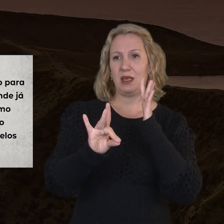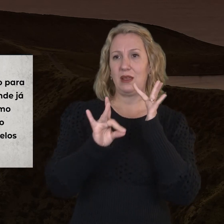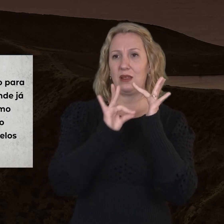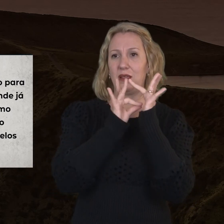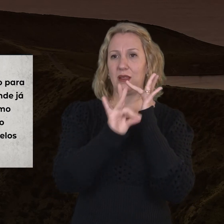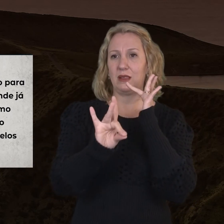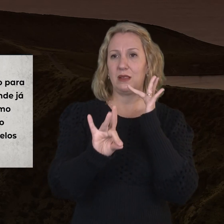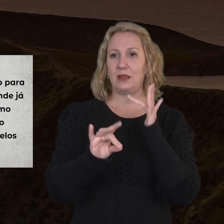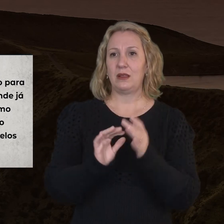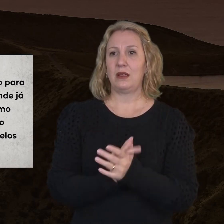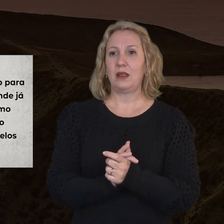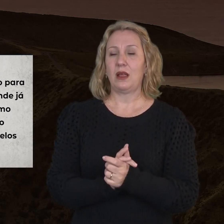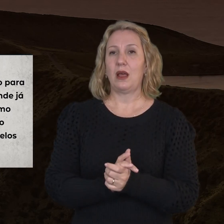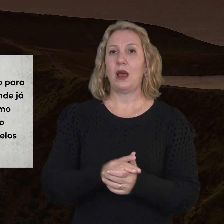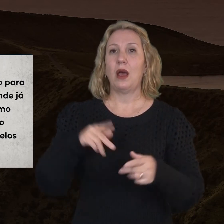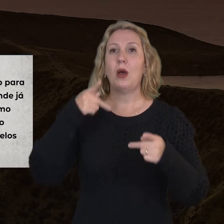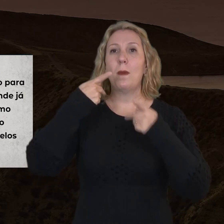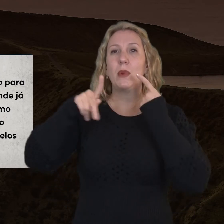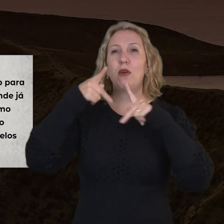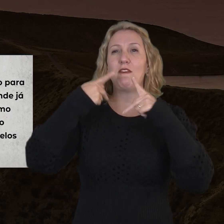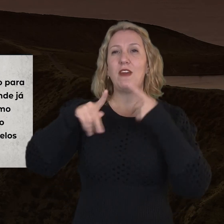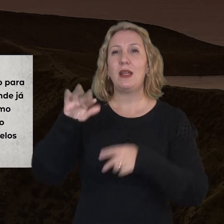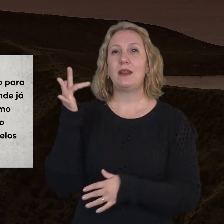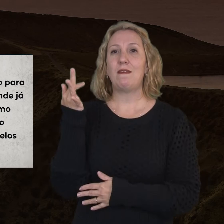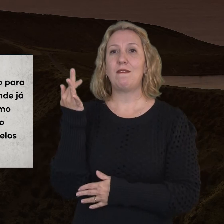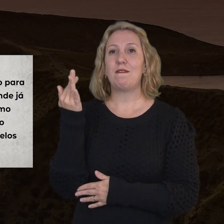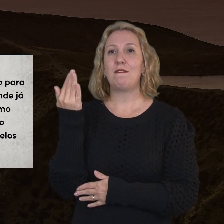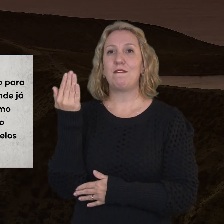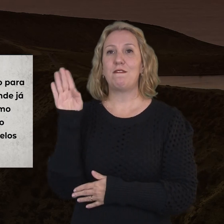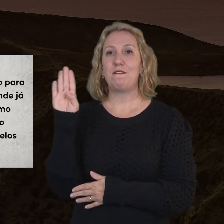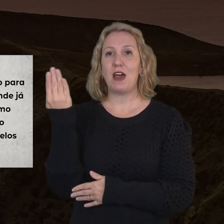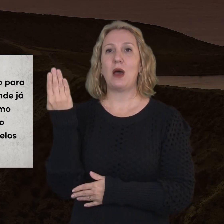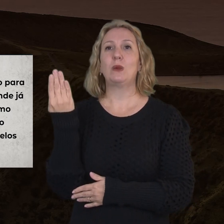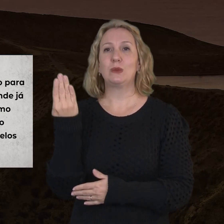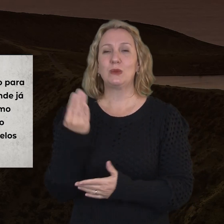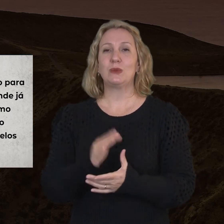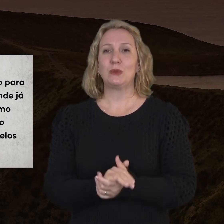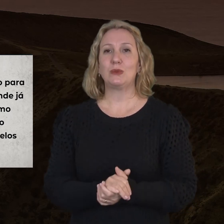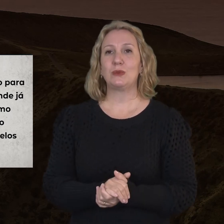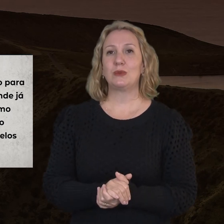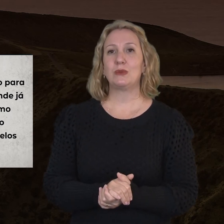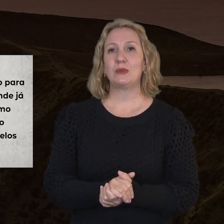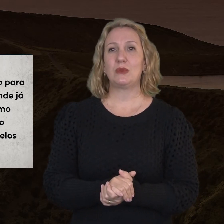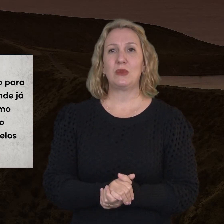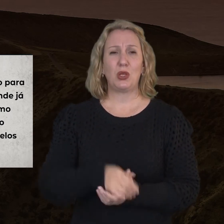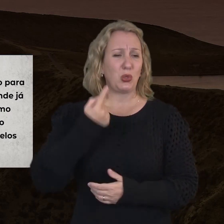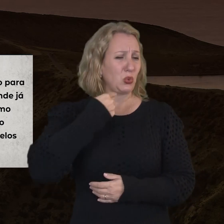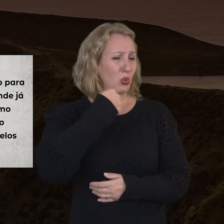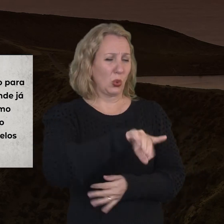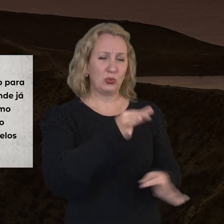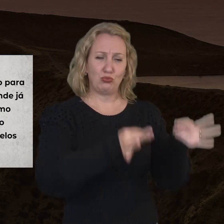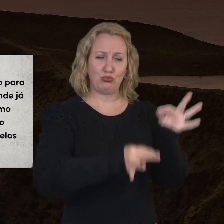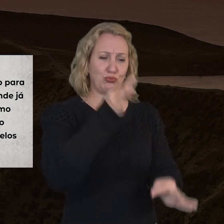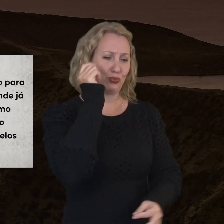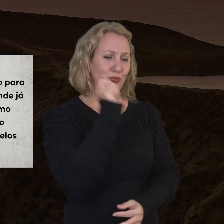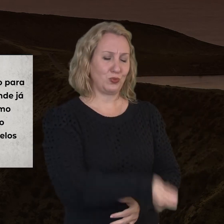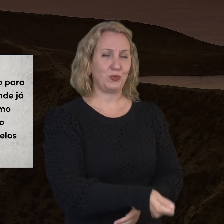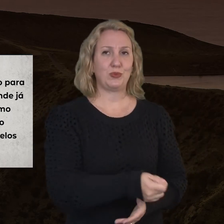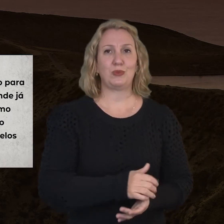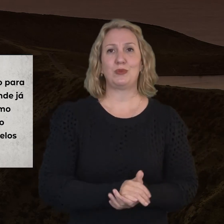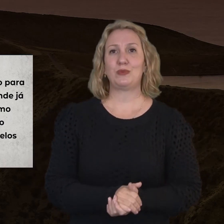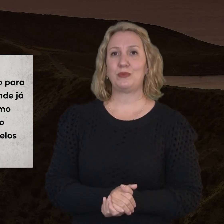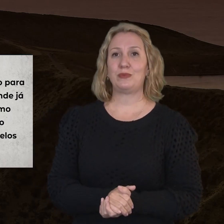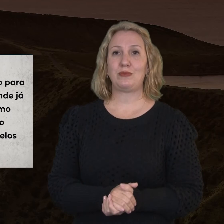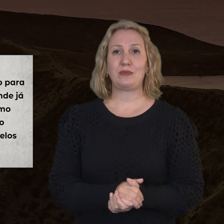lago de fogo depois da batalha armagedom e já vão ser julgados pelo de lago de fogo sem julgamento sem nada direto e